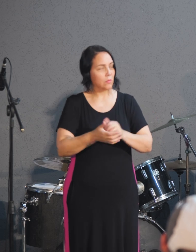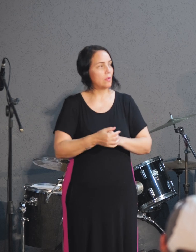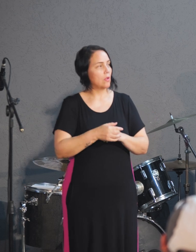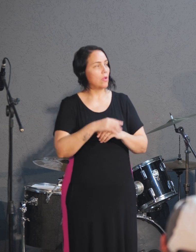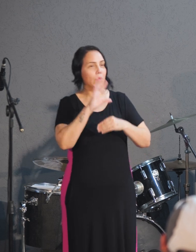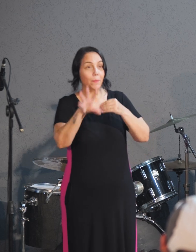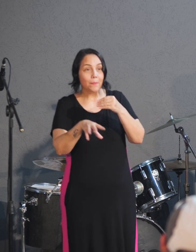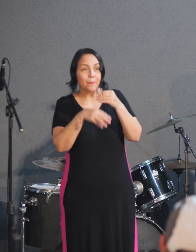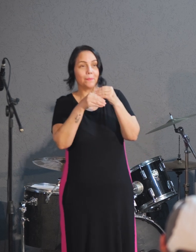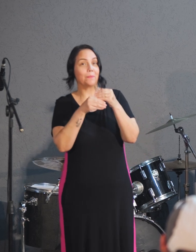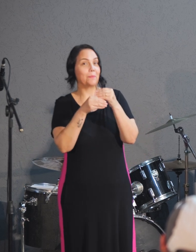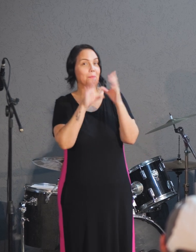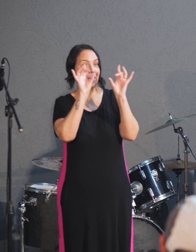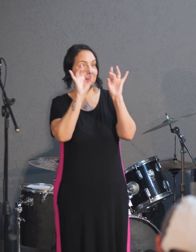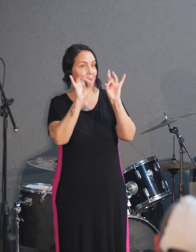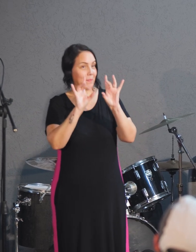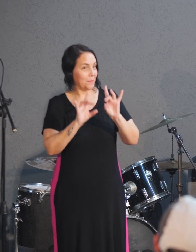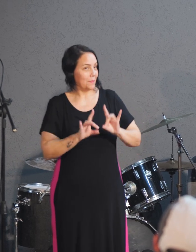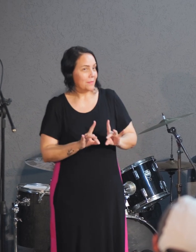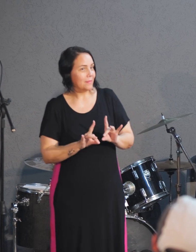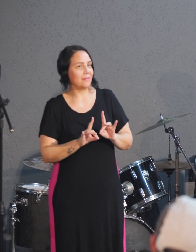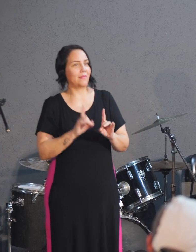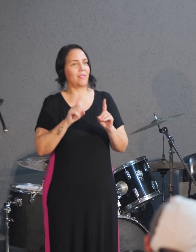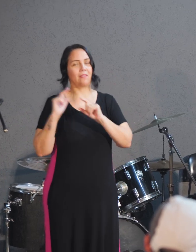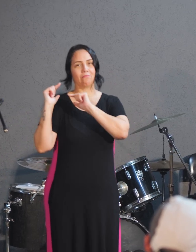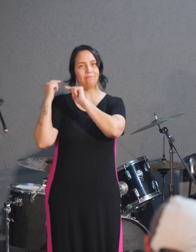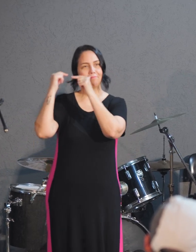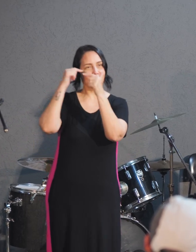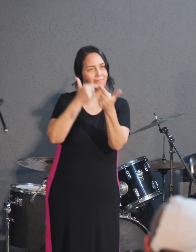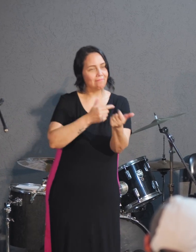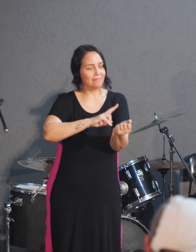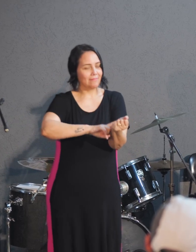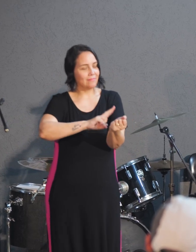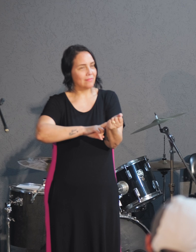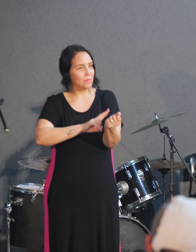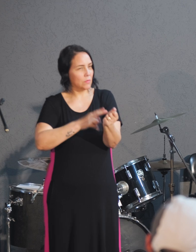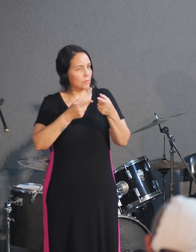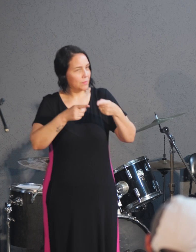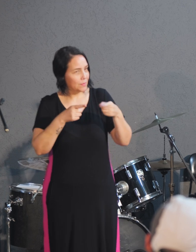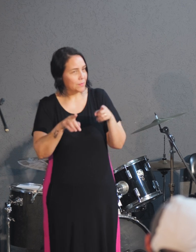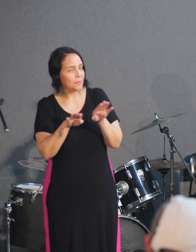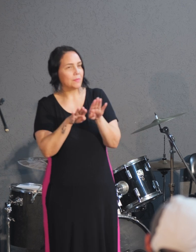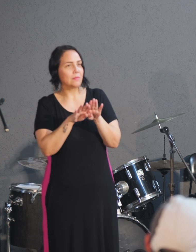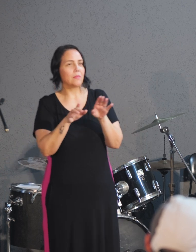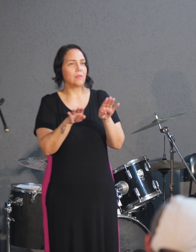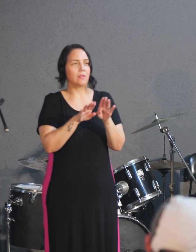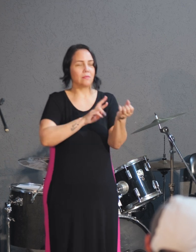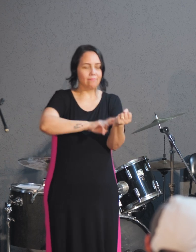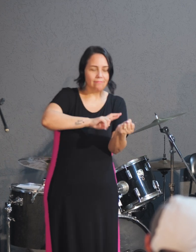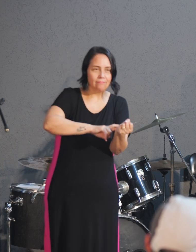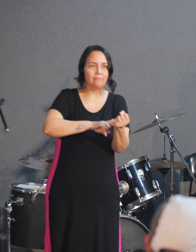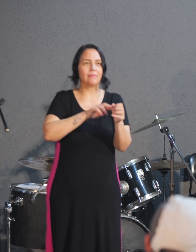na bateria mesmo, que é um solo muito tradicional no mundo da percussão sinfônica, assim como na percussão rudimentar e assim como